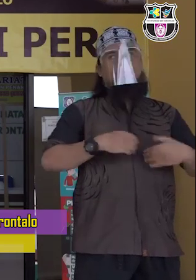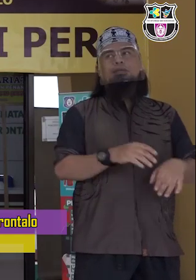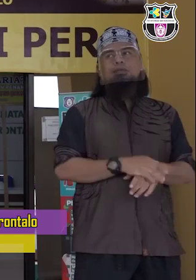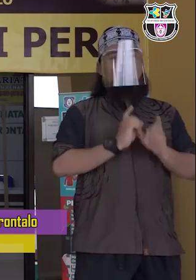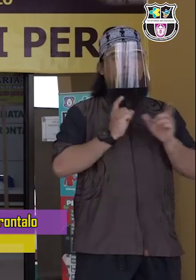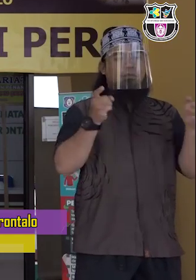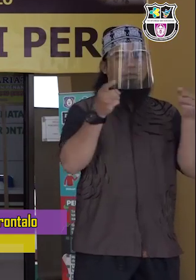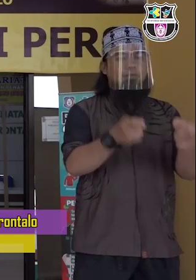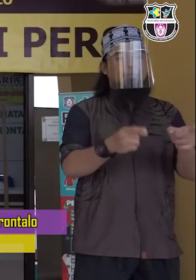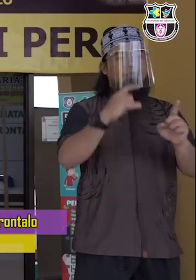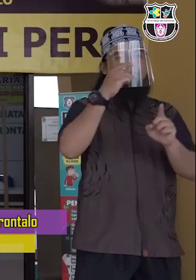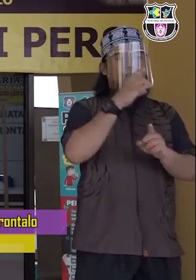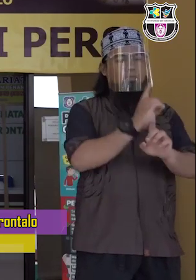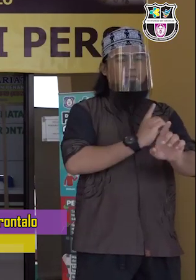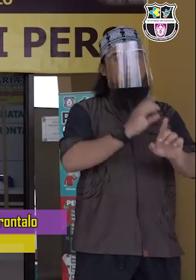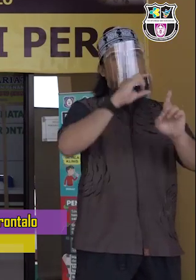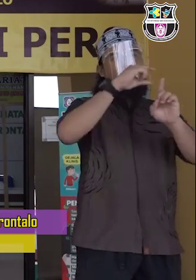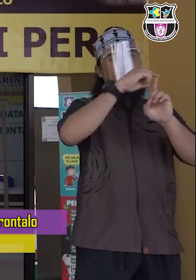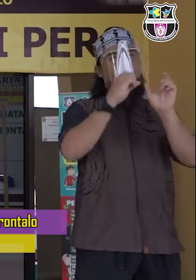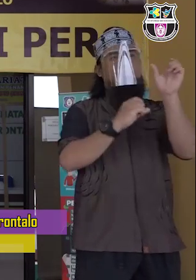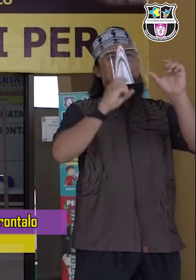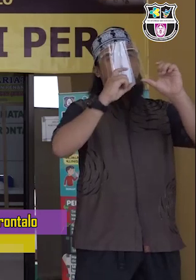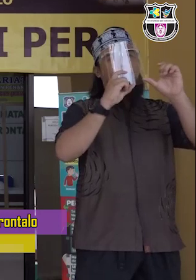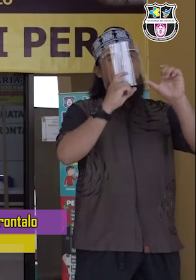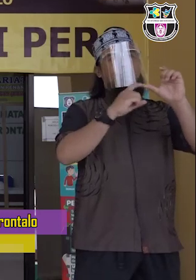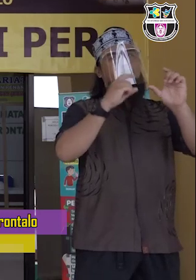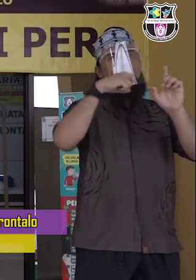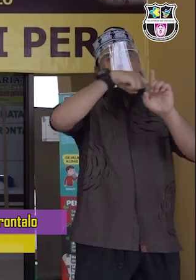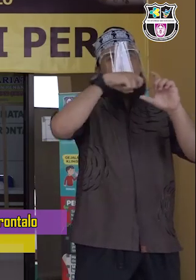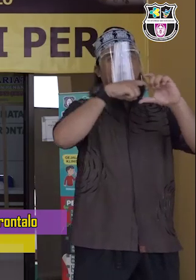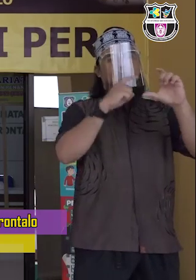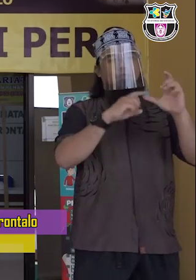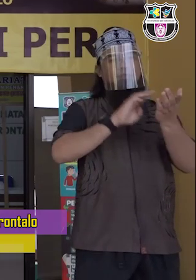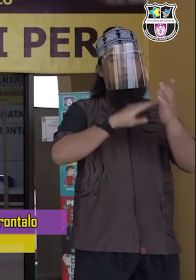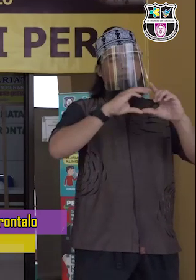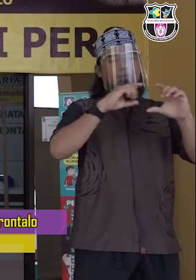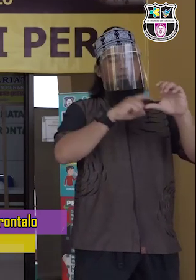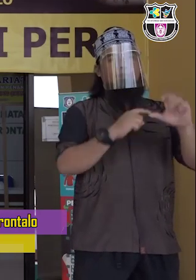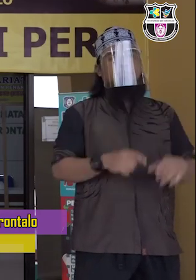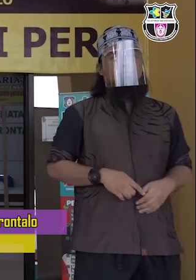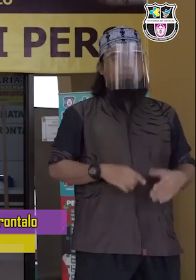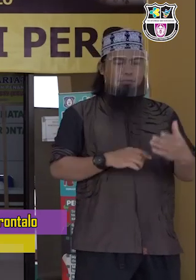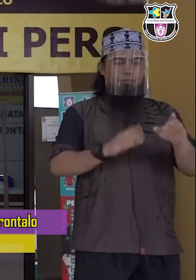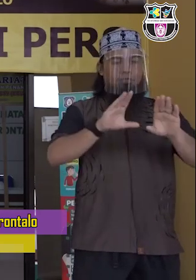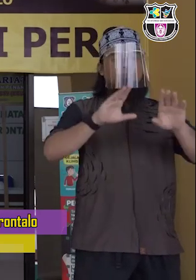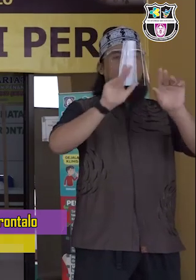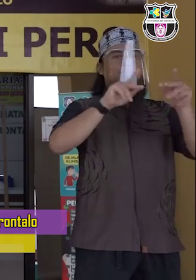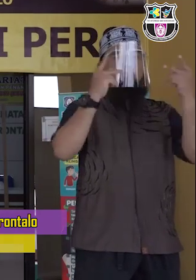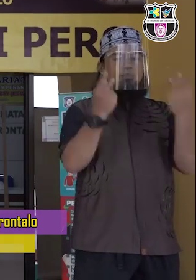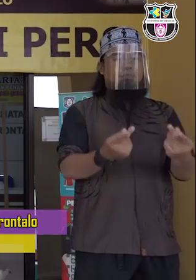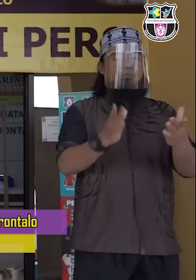di fasilitas kesehatan. Dan jangan lupa membaca buku KIA. Dalam buku KIA